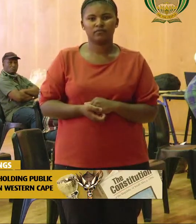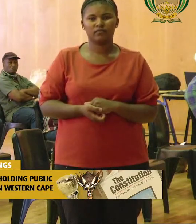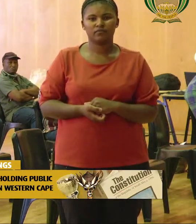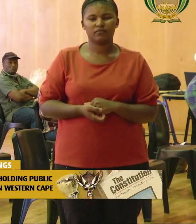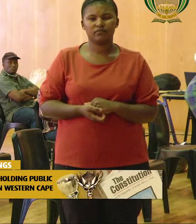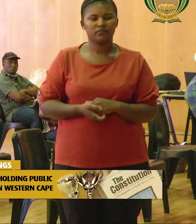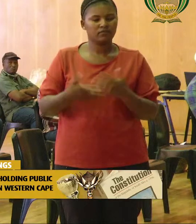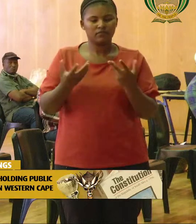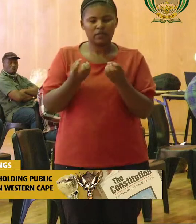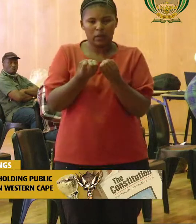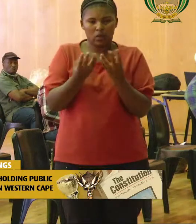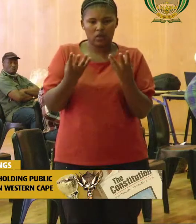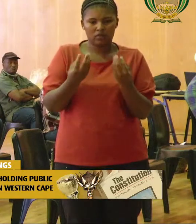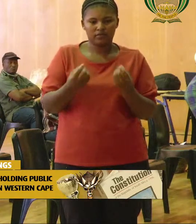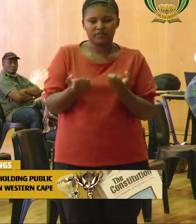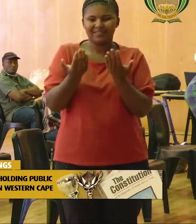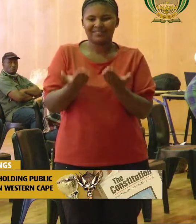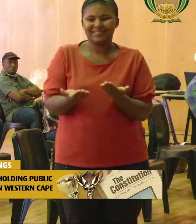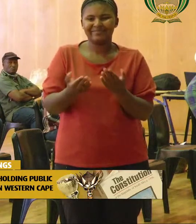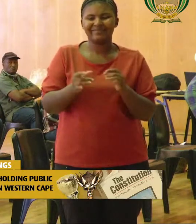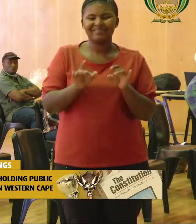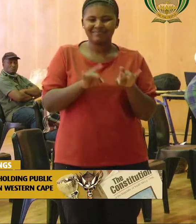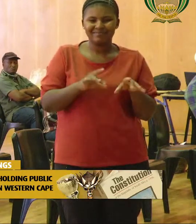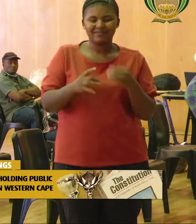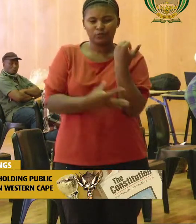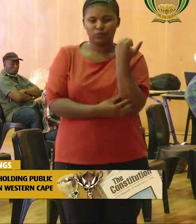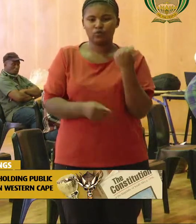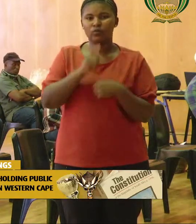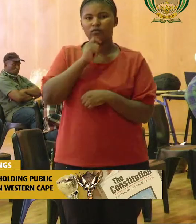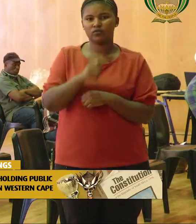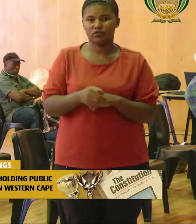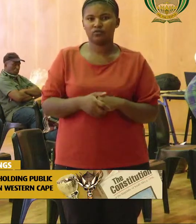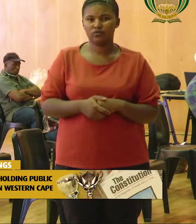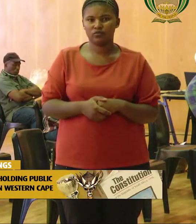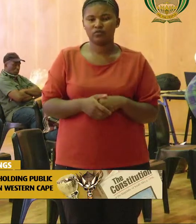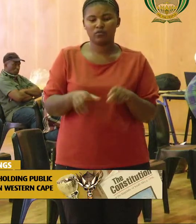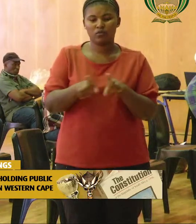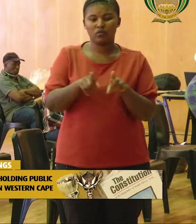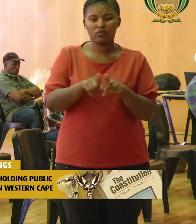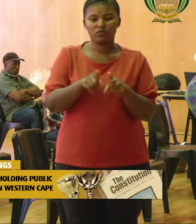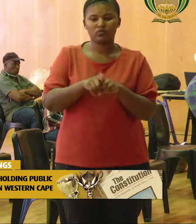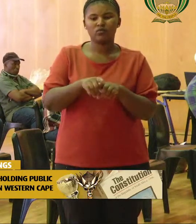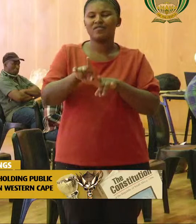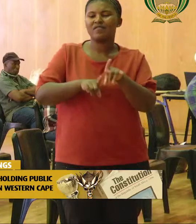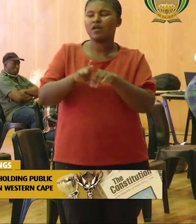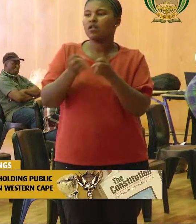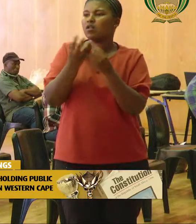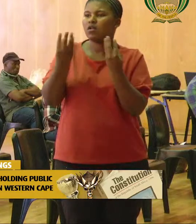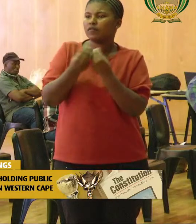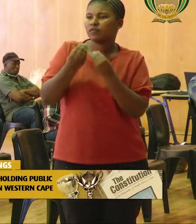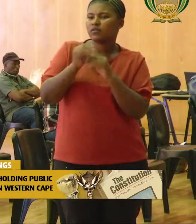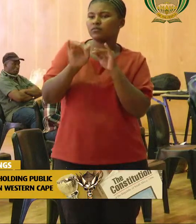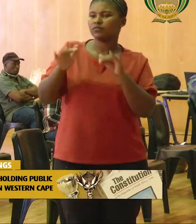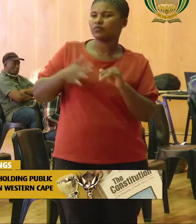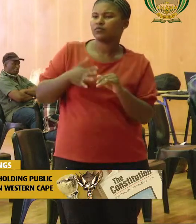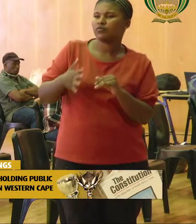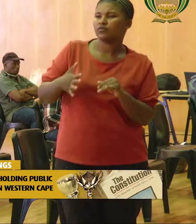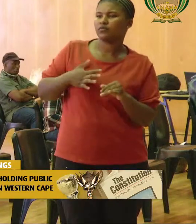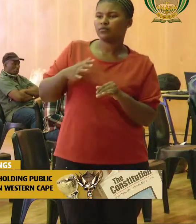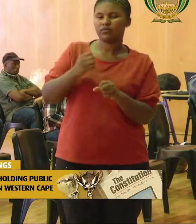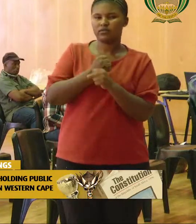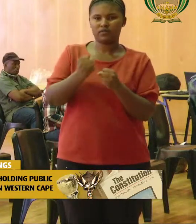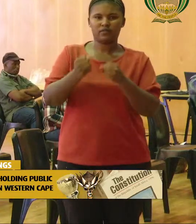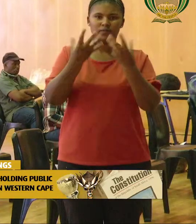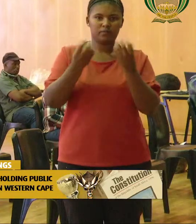het ons gaan stem en dan daar niks daarvan gekomen nie. Geen vordering in Setsfield nie, geen huising,